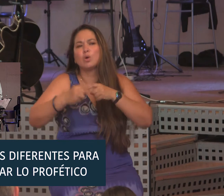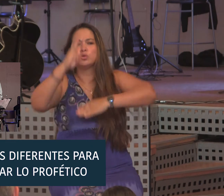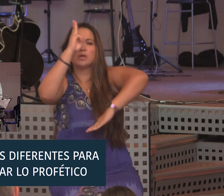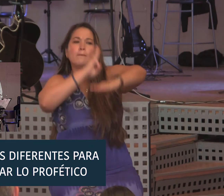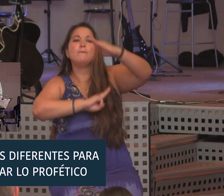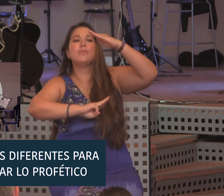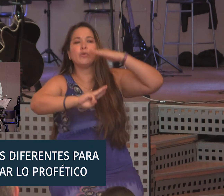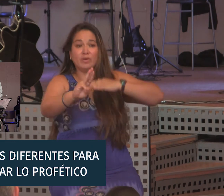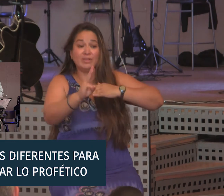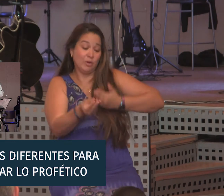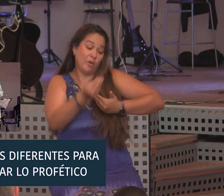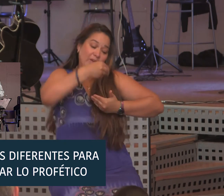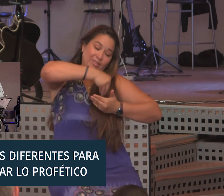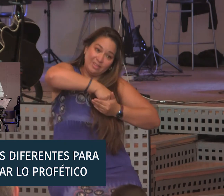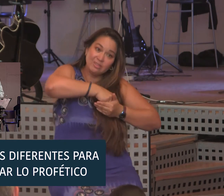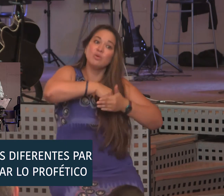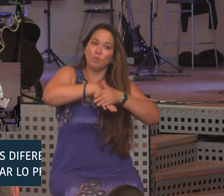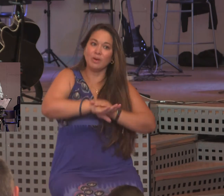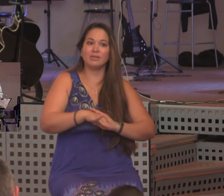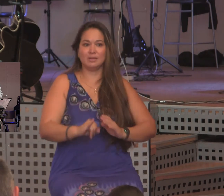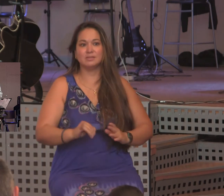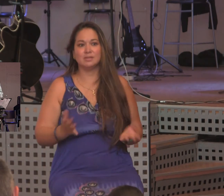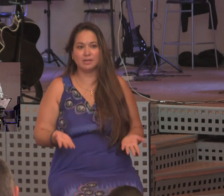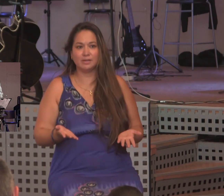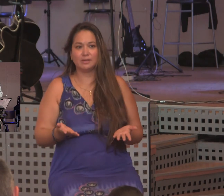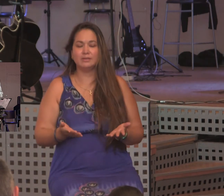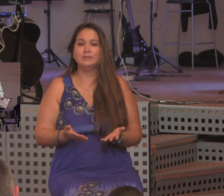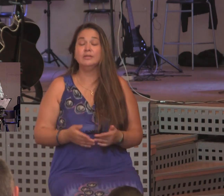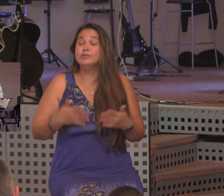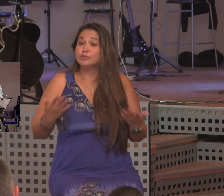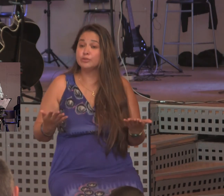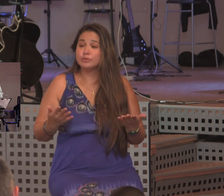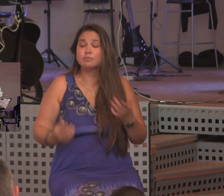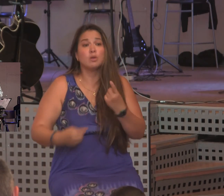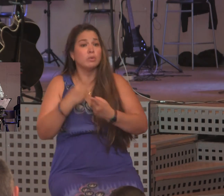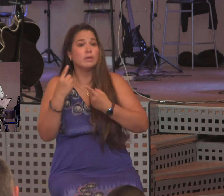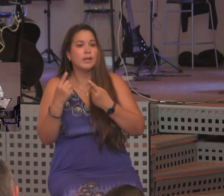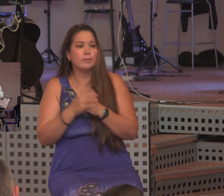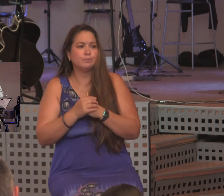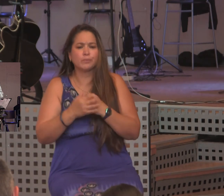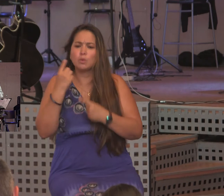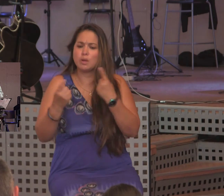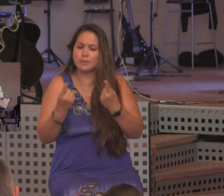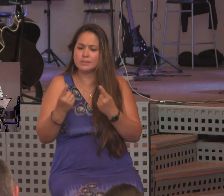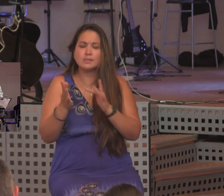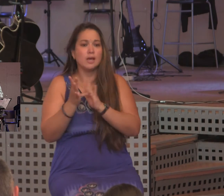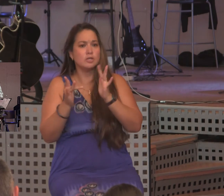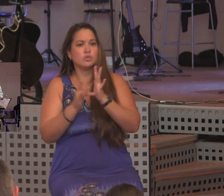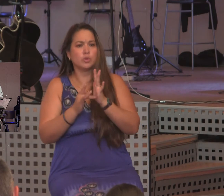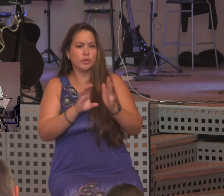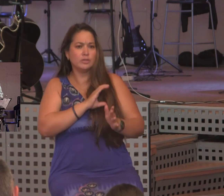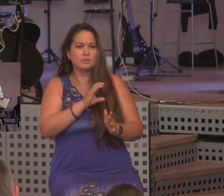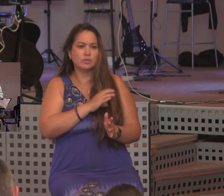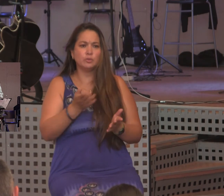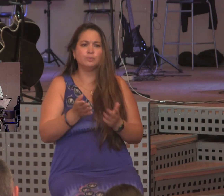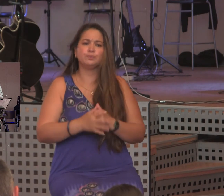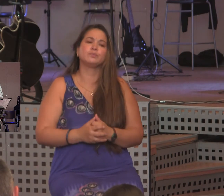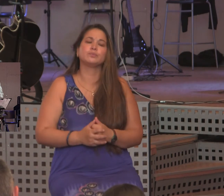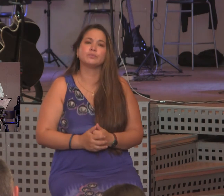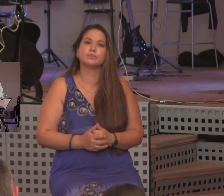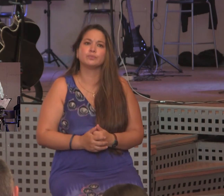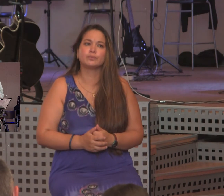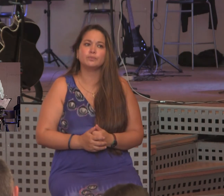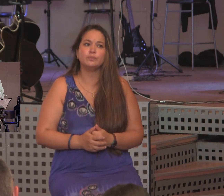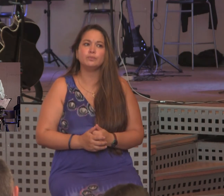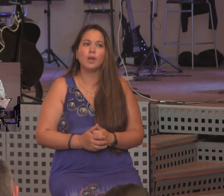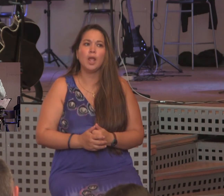llevamos dentro. Una de esas veces, Jesucristo les va a hablar, y ahí vamos a sacar algunos principios,